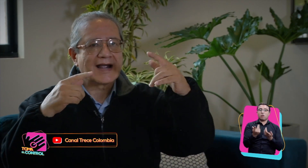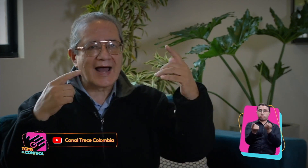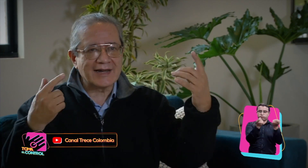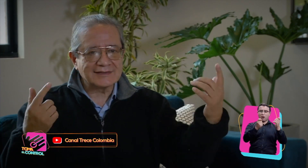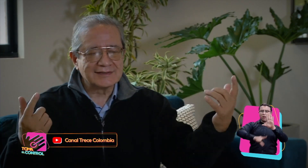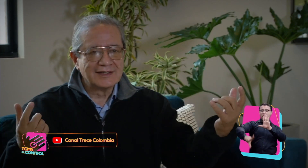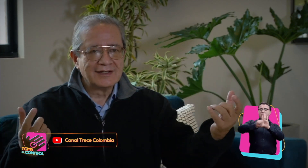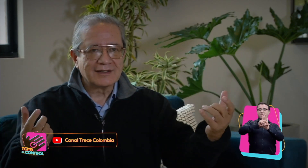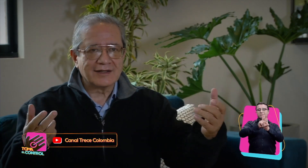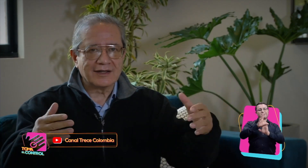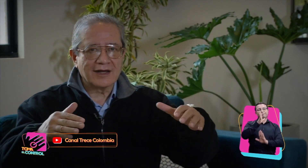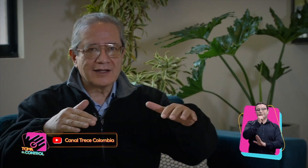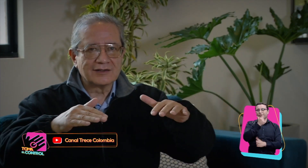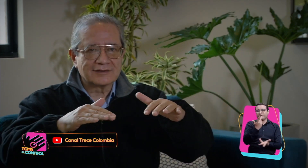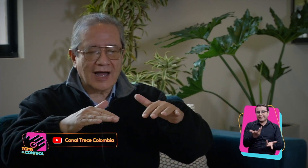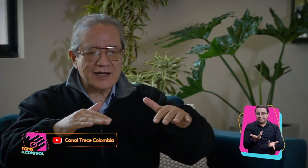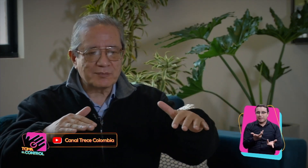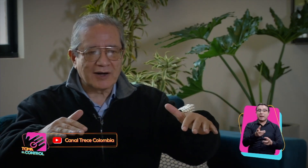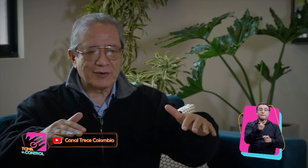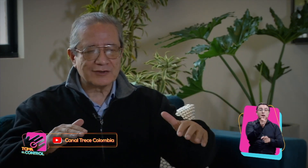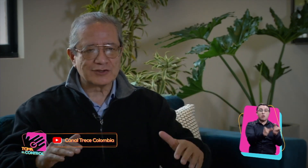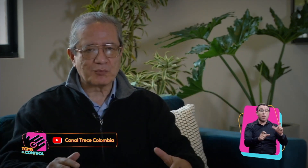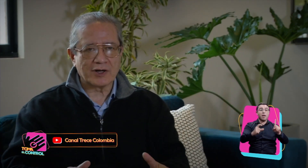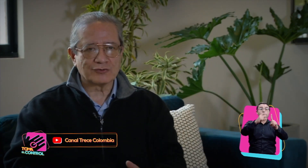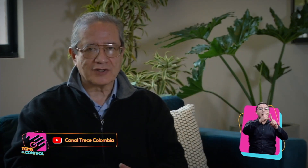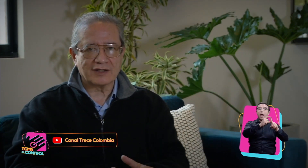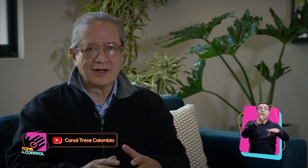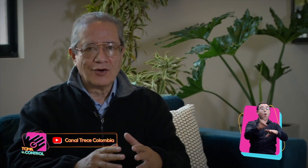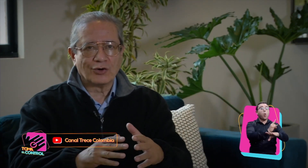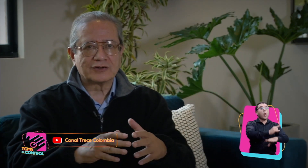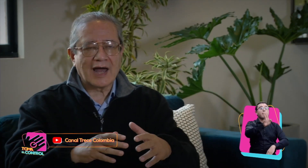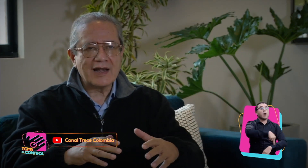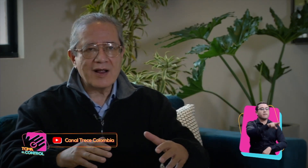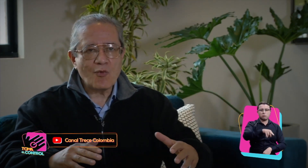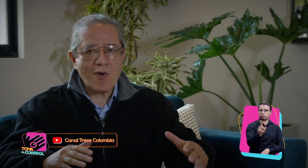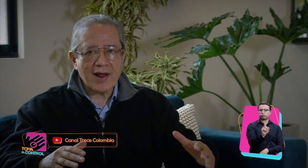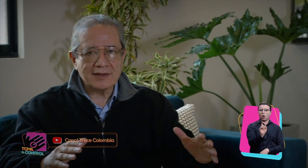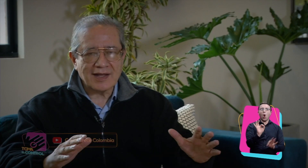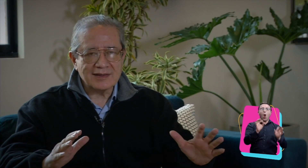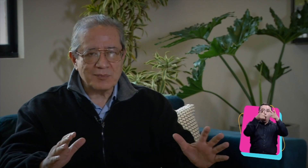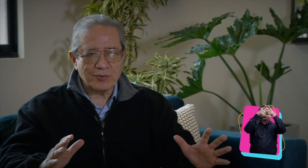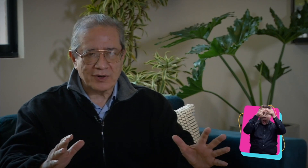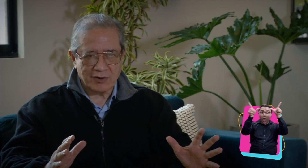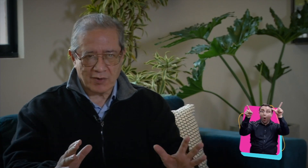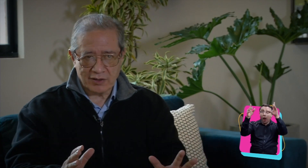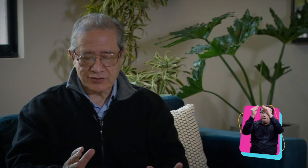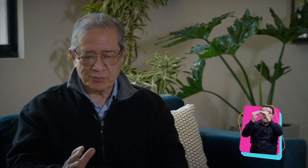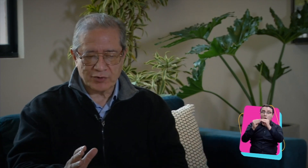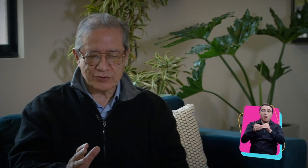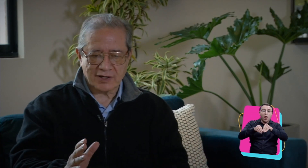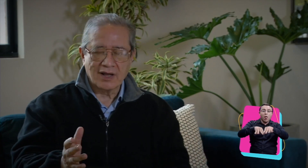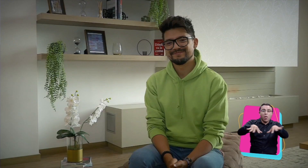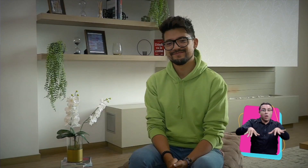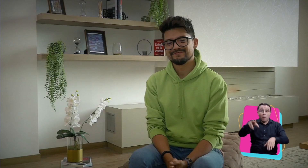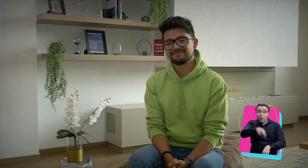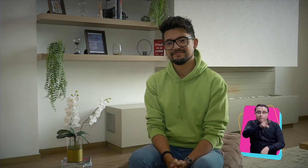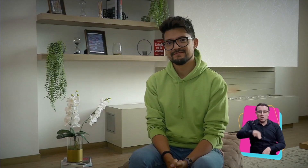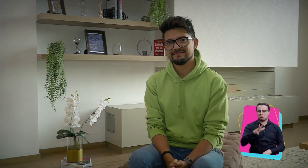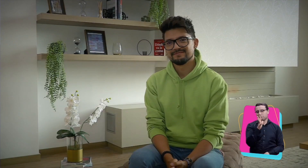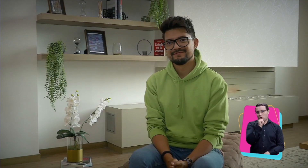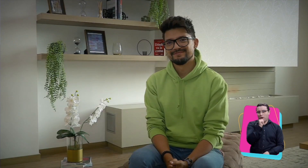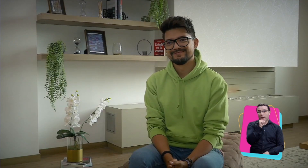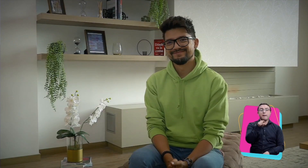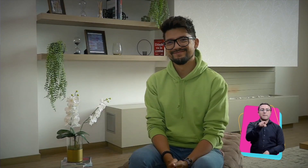controles legales que digan tales palabras no se pueden usar o tal lenguaje, tal tipo de lenguaje no se puede usar, pero